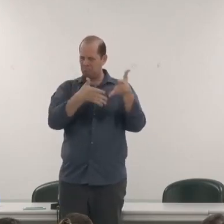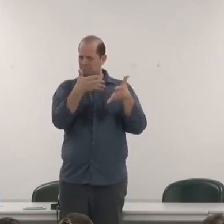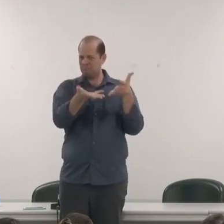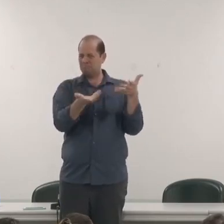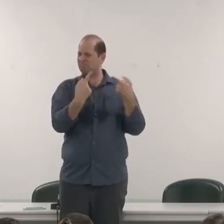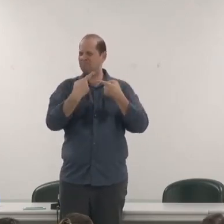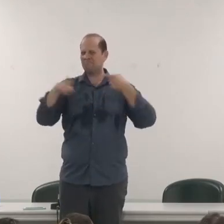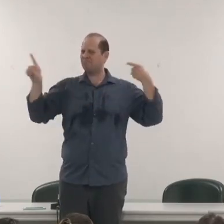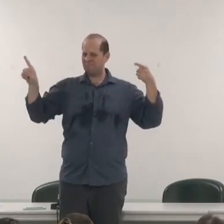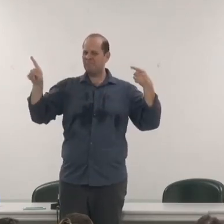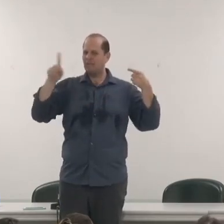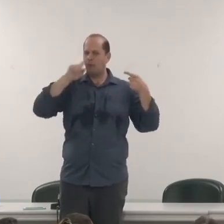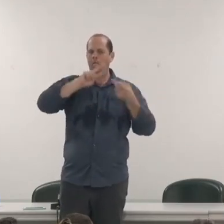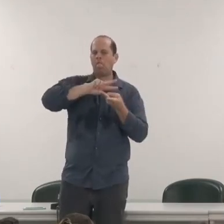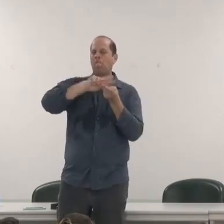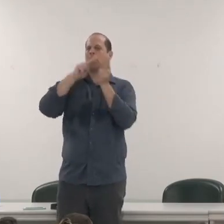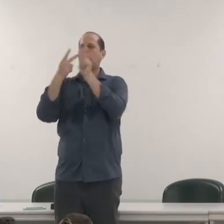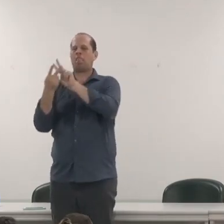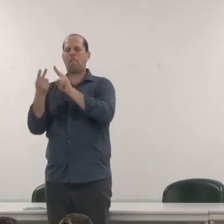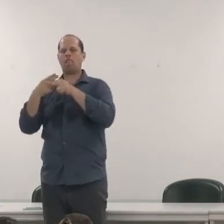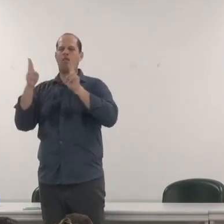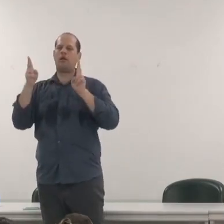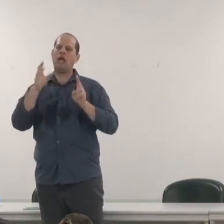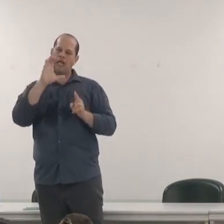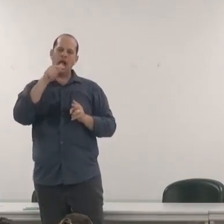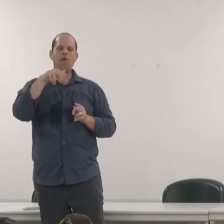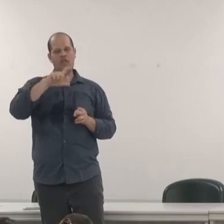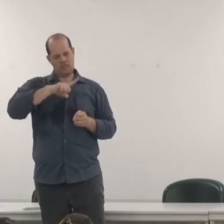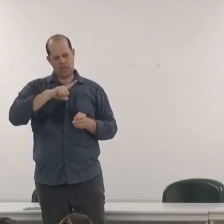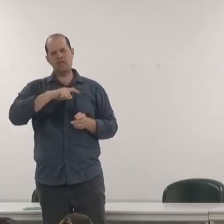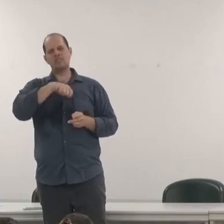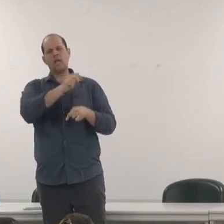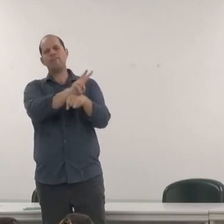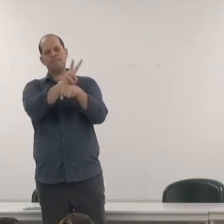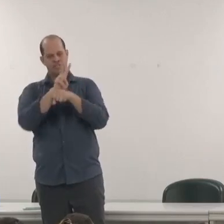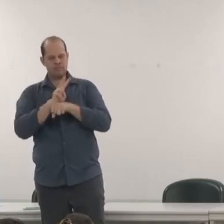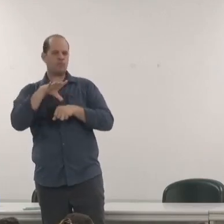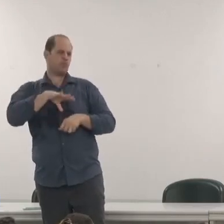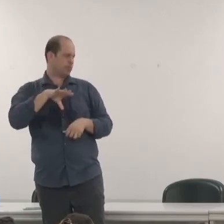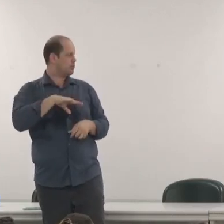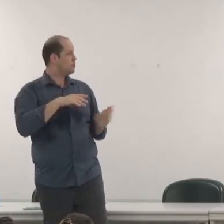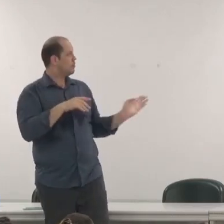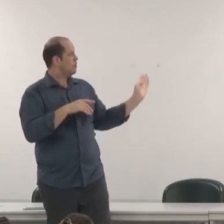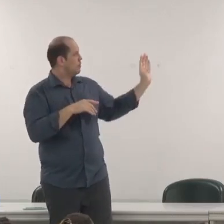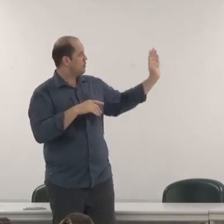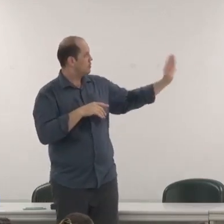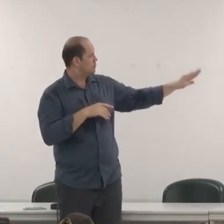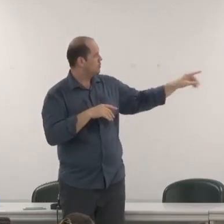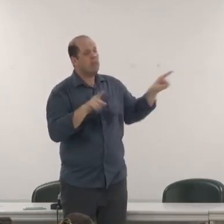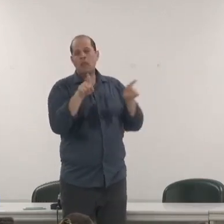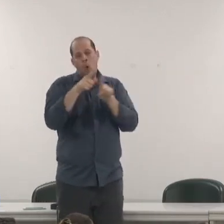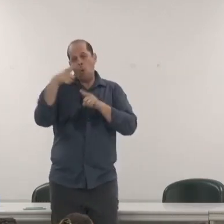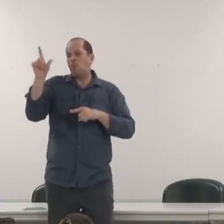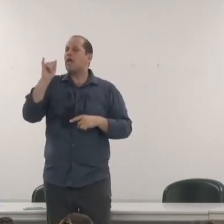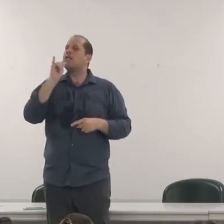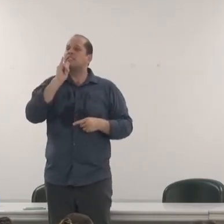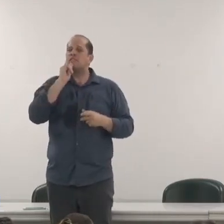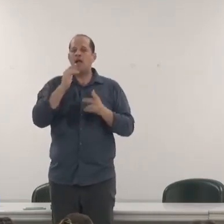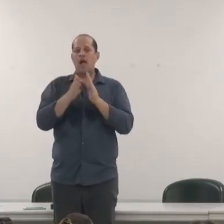comunicar, no caso, né? Não faz muito sentido do ponto de vista da nossa experiência física, mas tem a ver com esse empréstimo cultural aí de contato com a